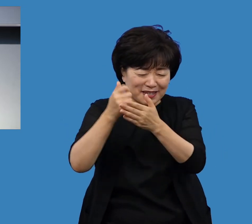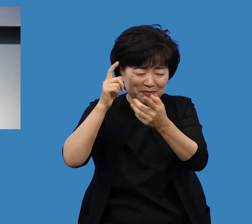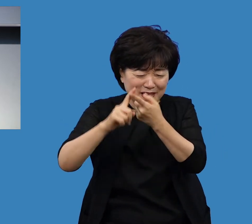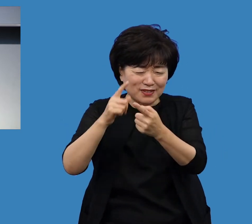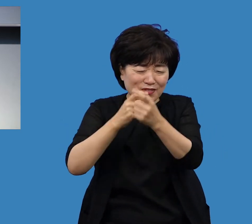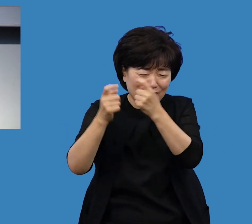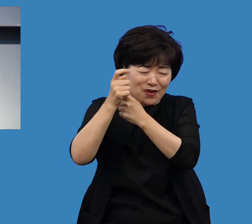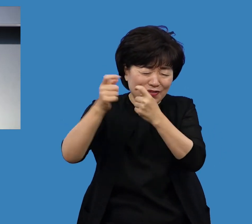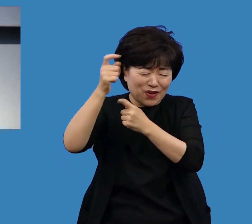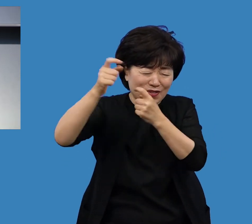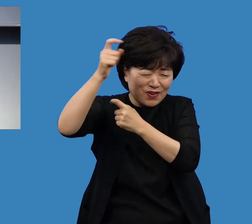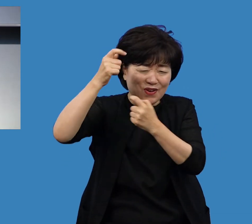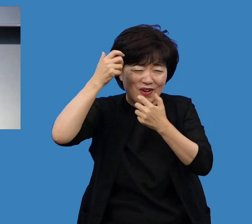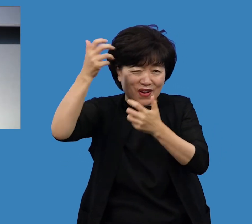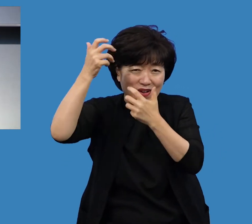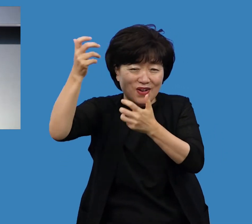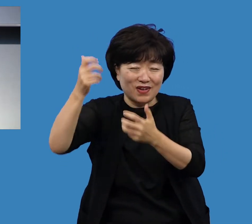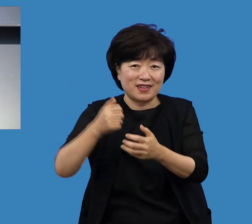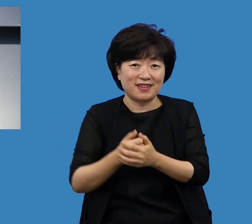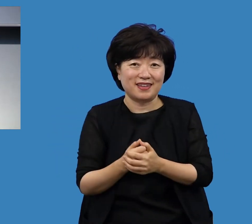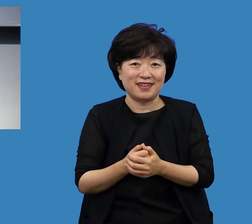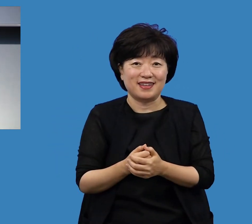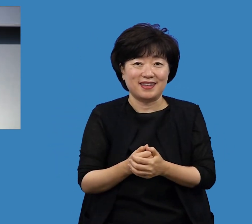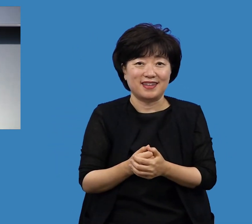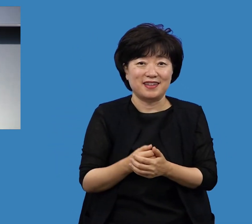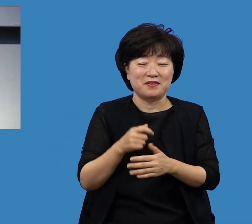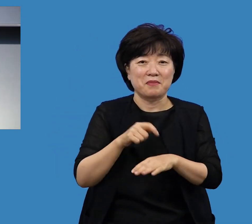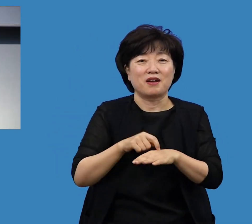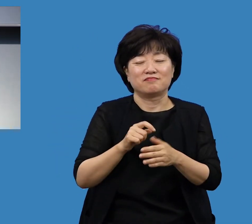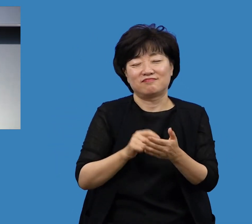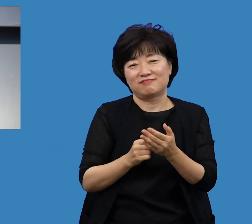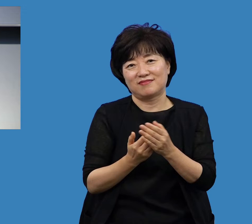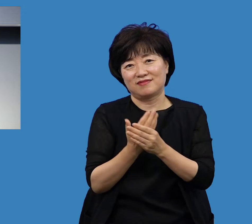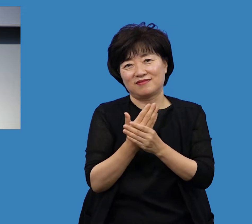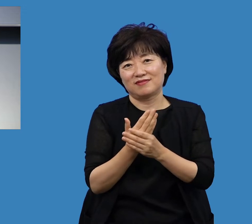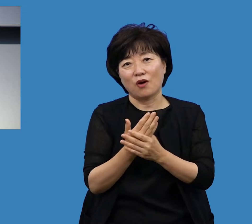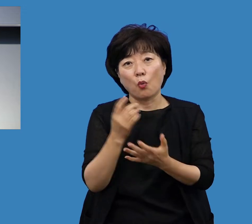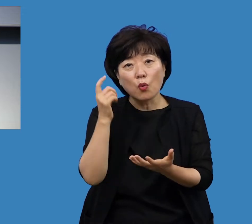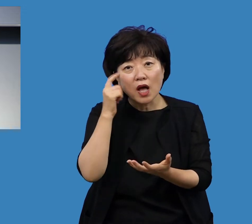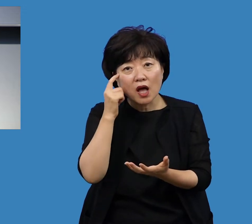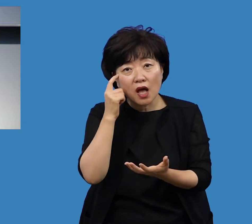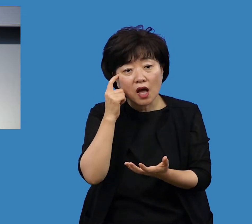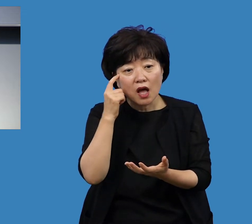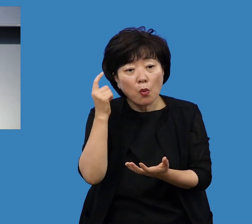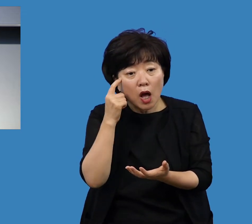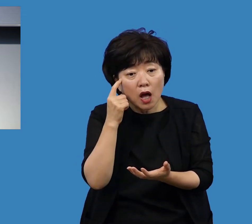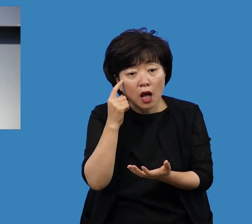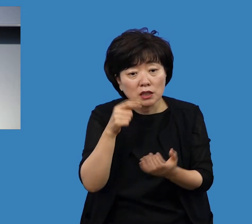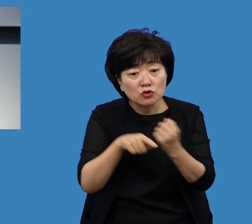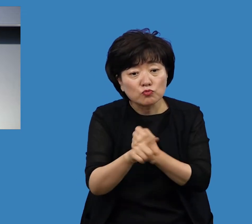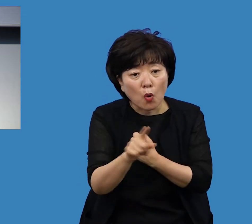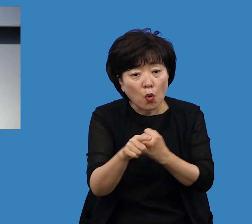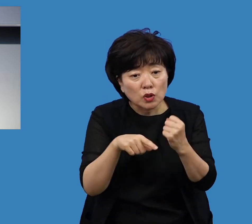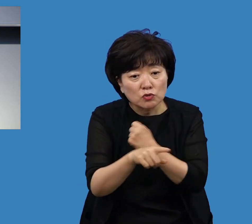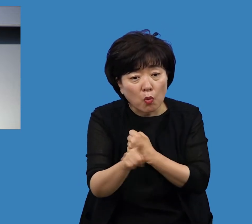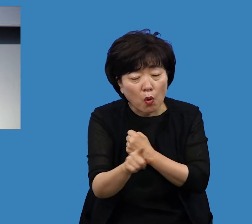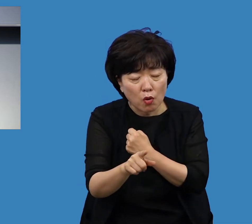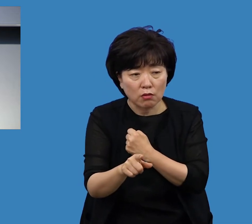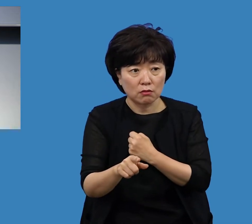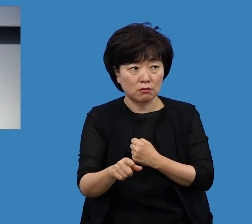싶고 하루아침에 일어나는 변화거든. 왜 그러는데 이유가 뭔데 설명할 수 있는 방법이